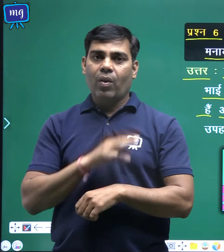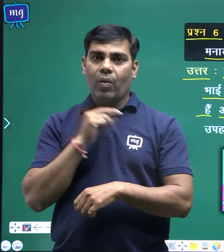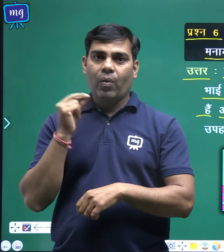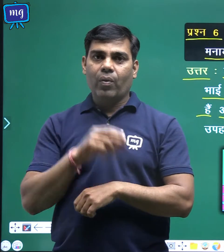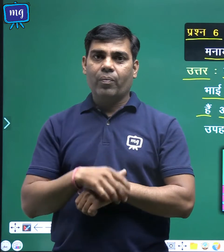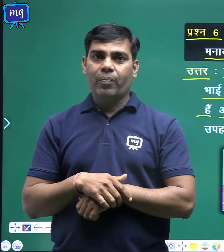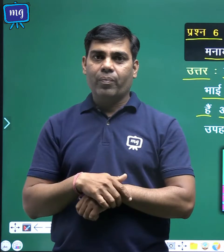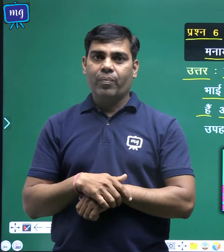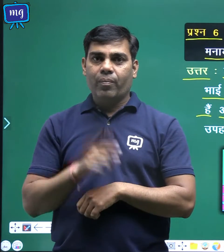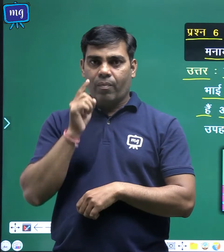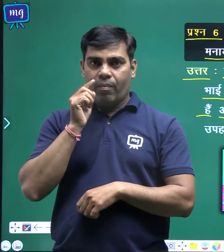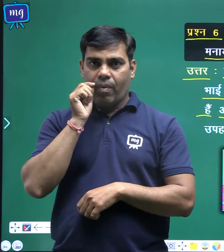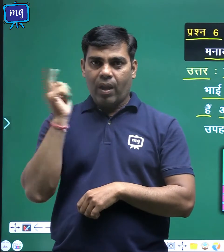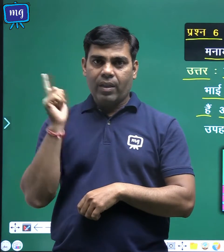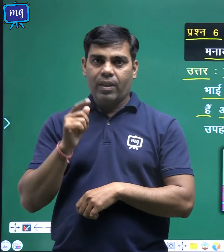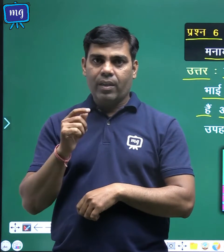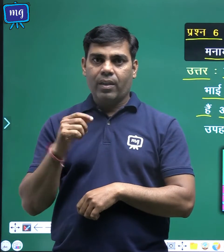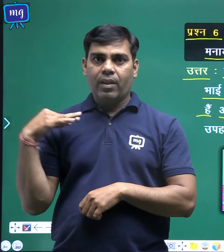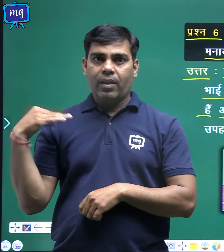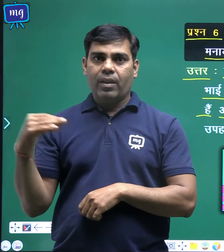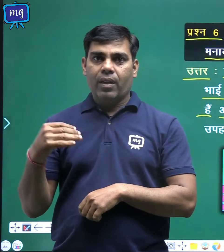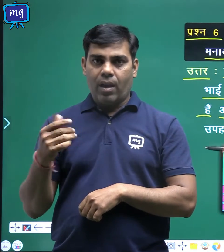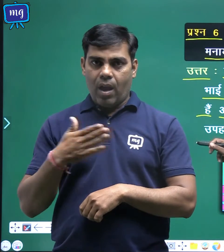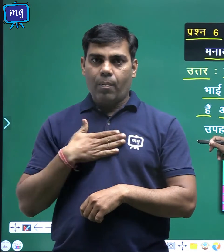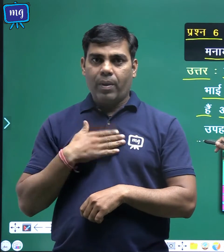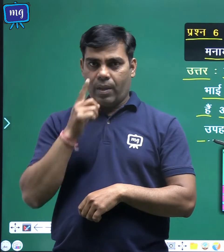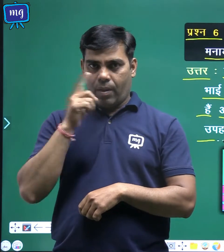और भाई अपनी बहन को